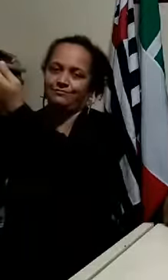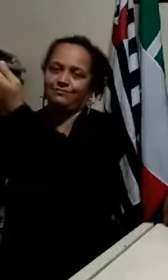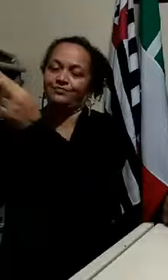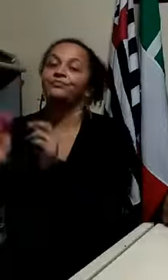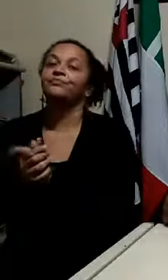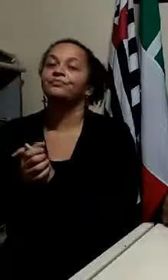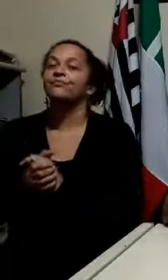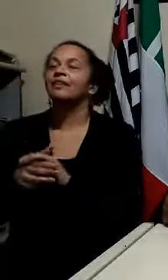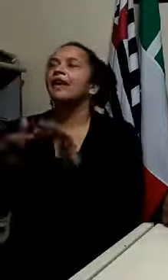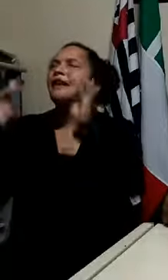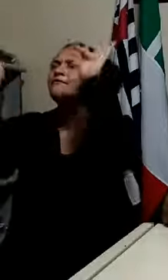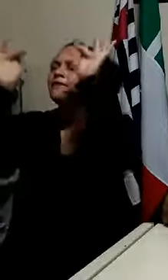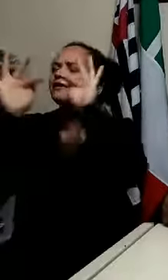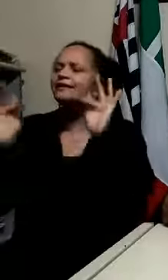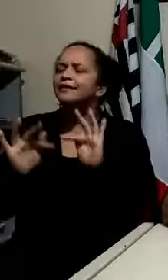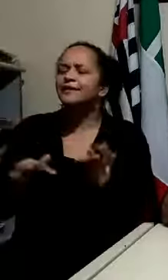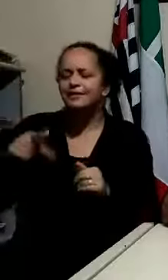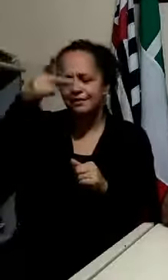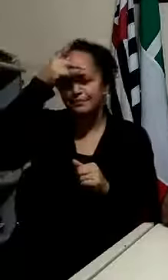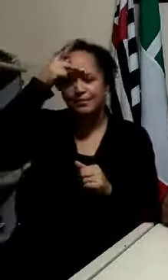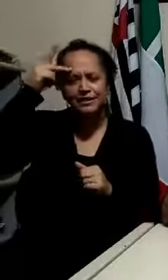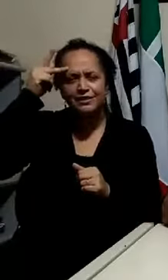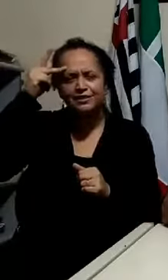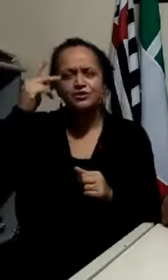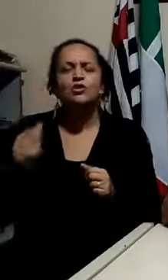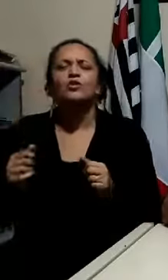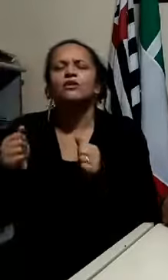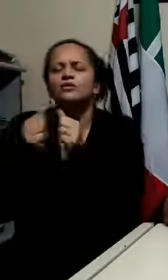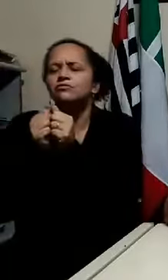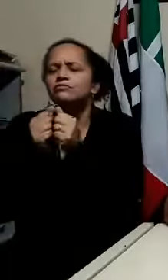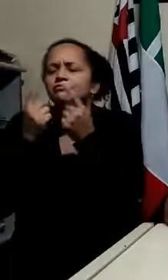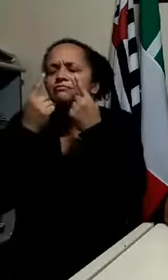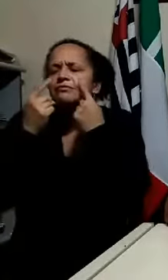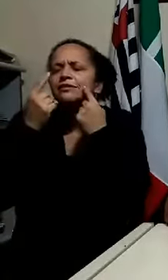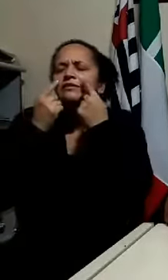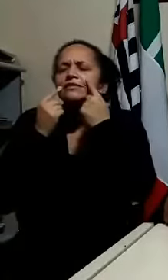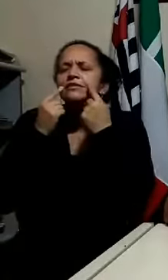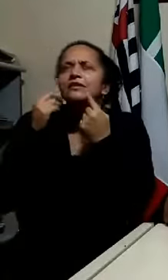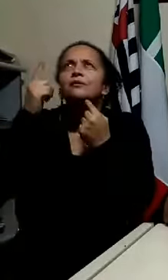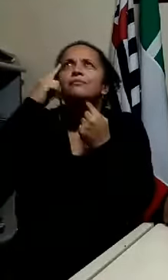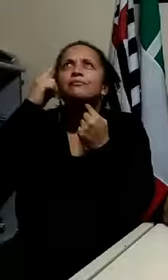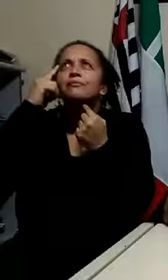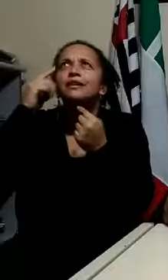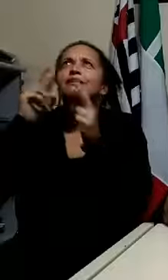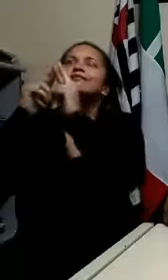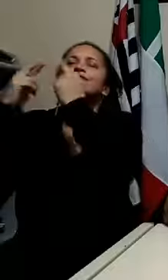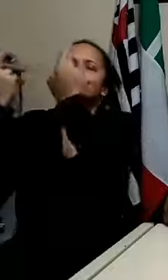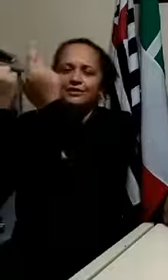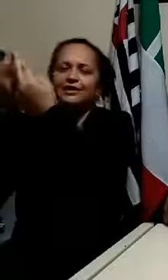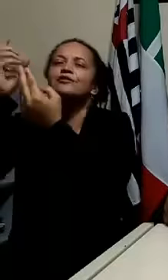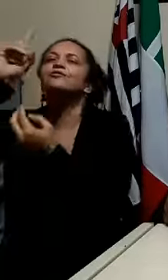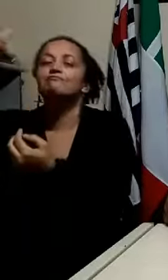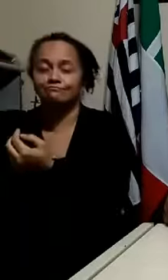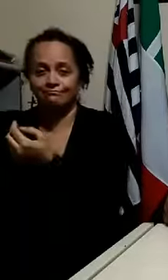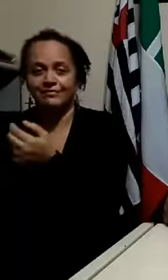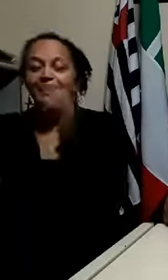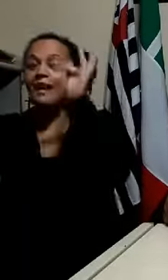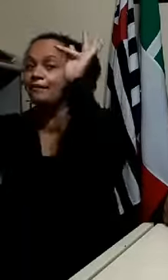serão consolados. Felizes os mansos, porque eles herdarão